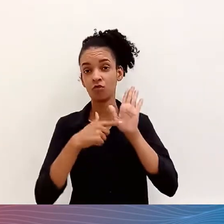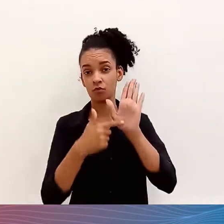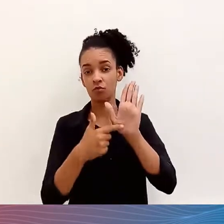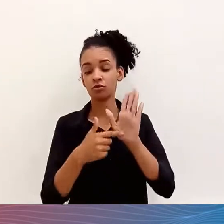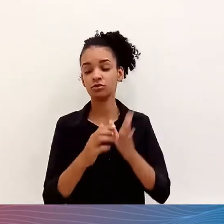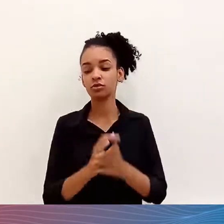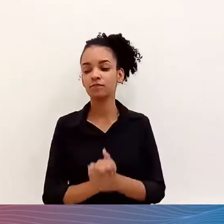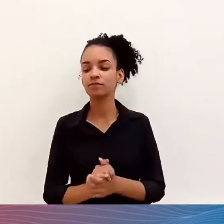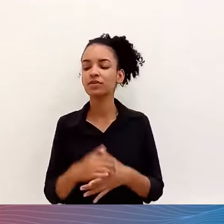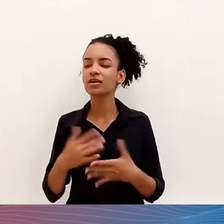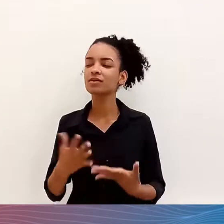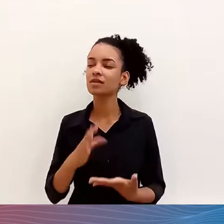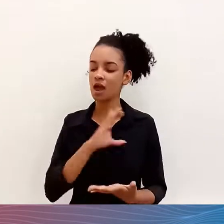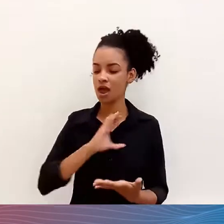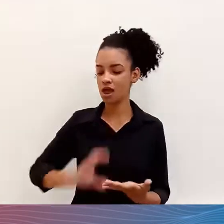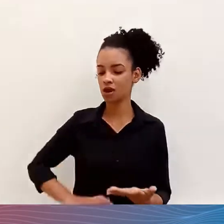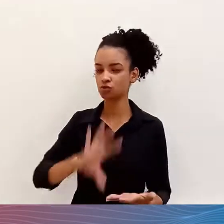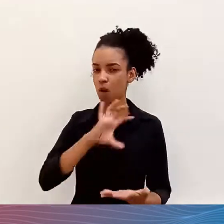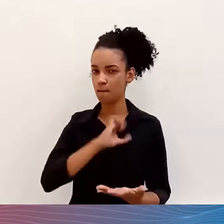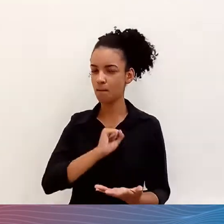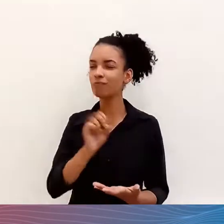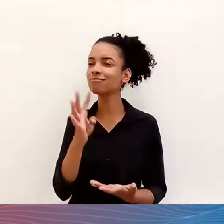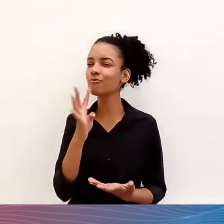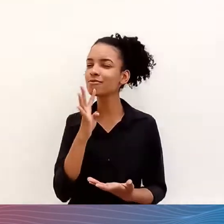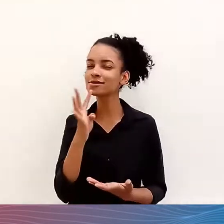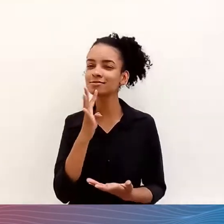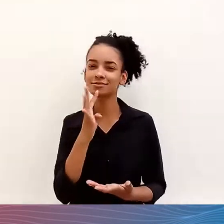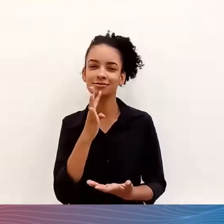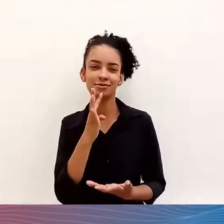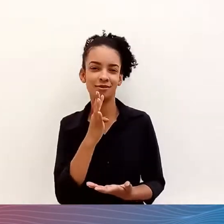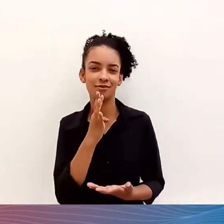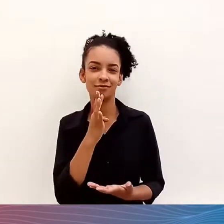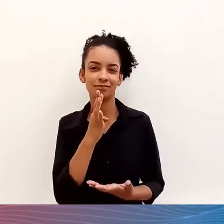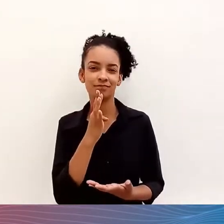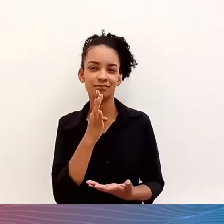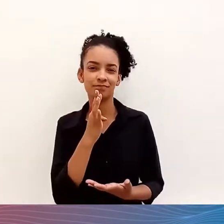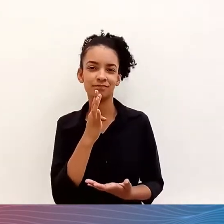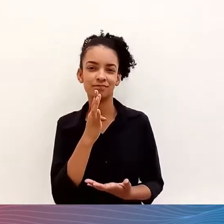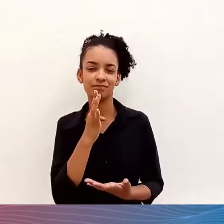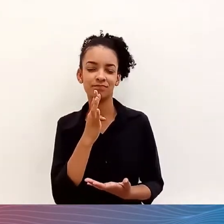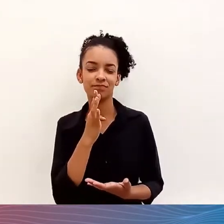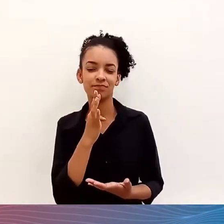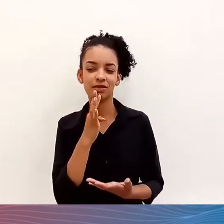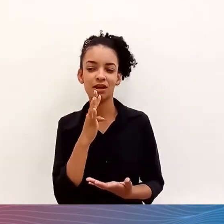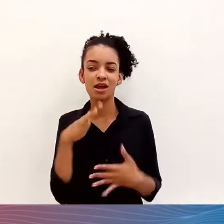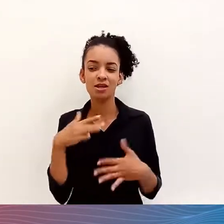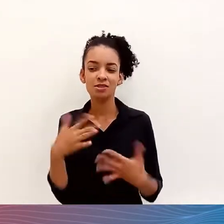excede todo entendimento, para que sejais o quê?